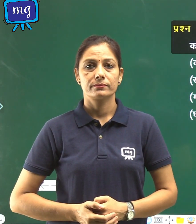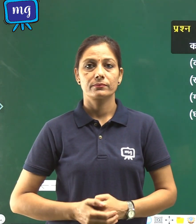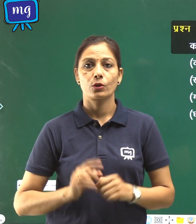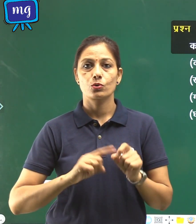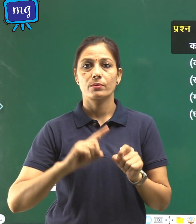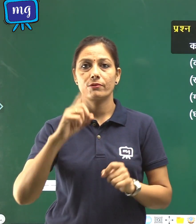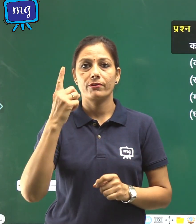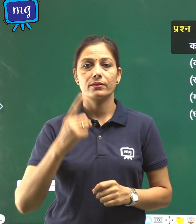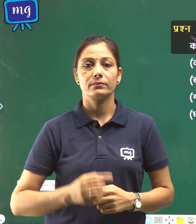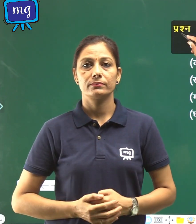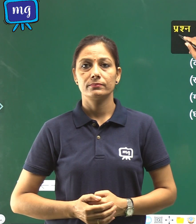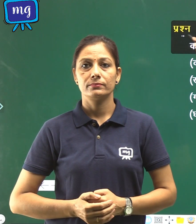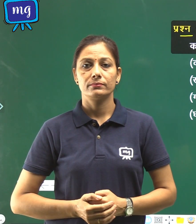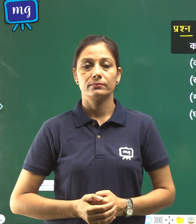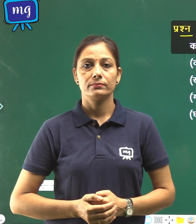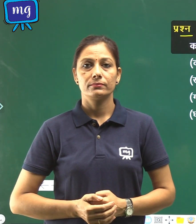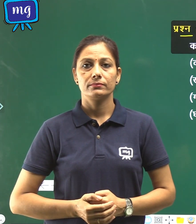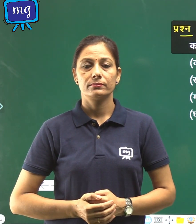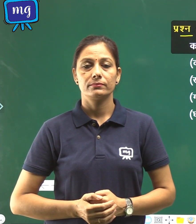प्रश्न 1,